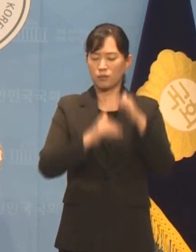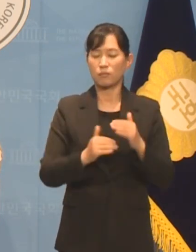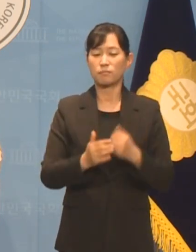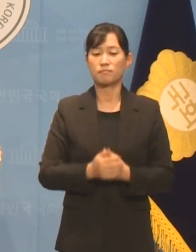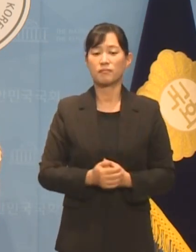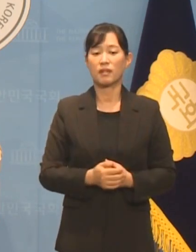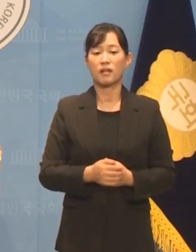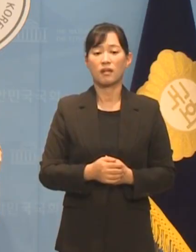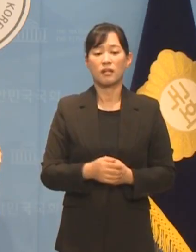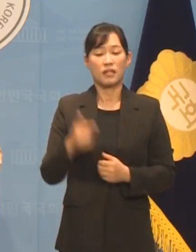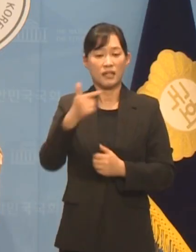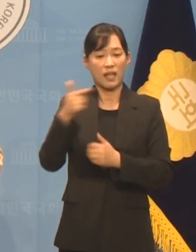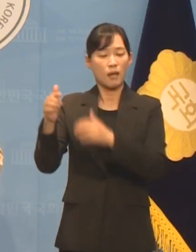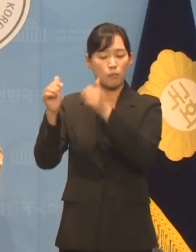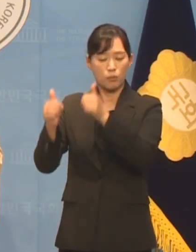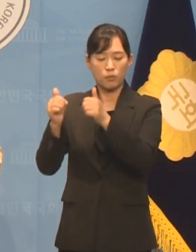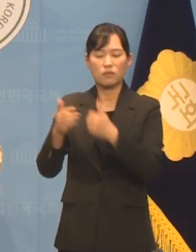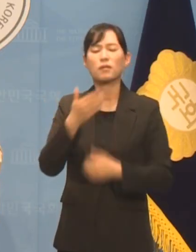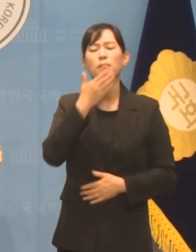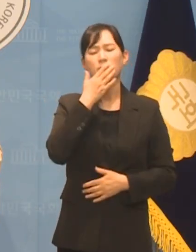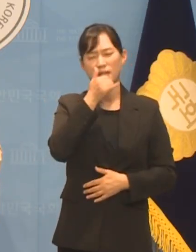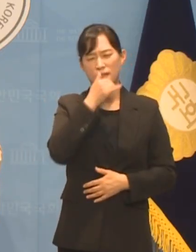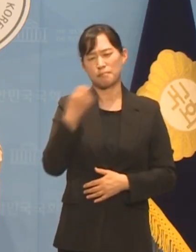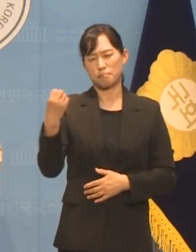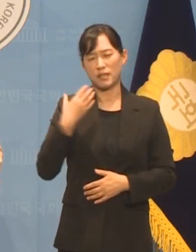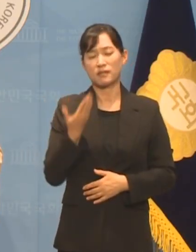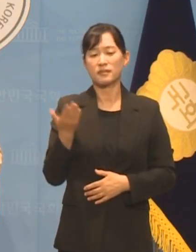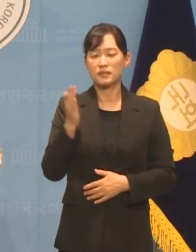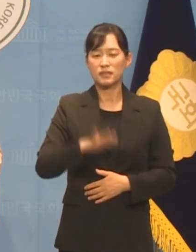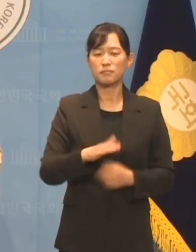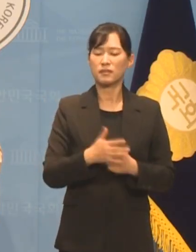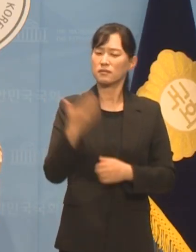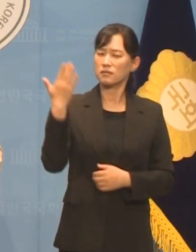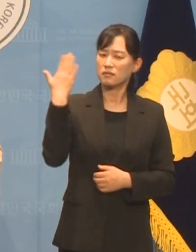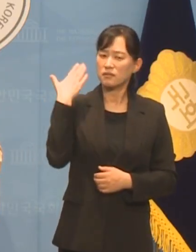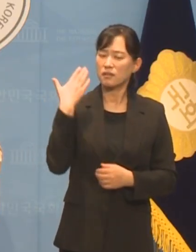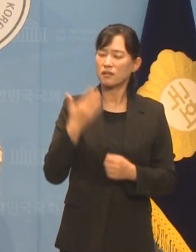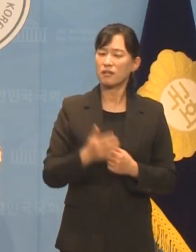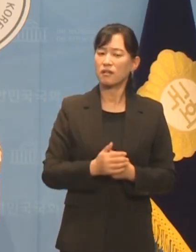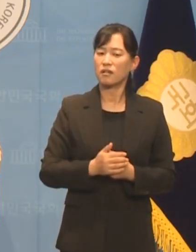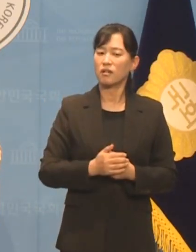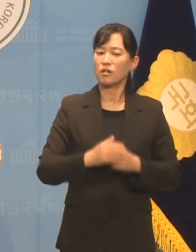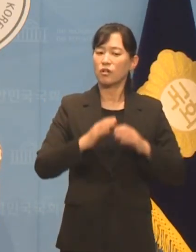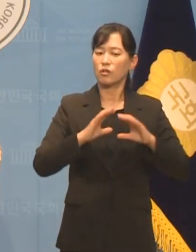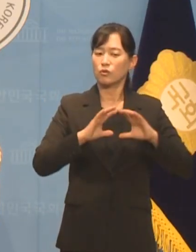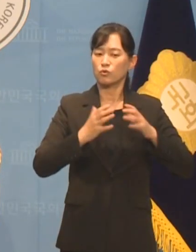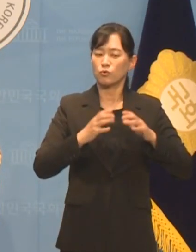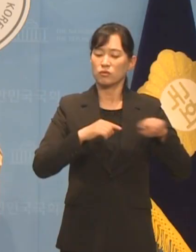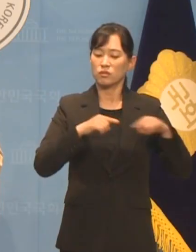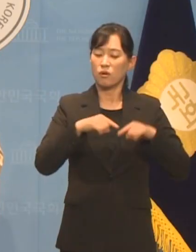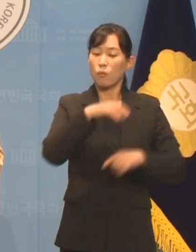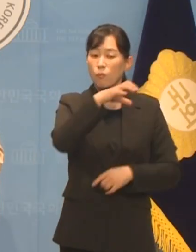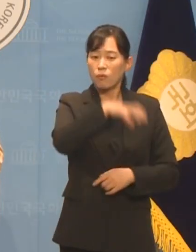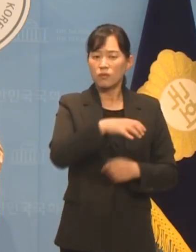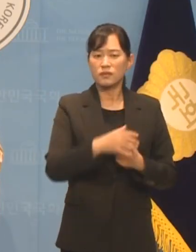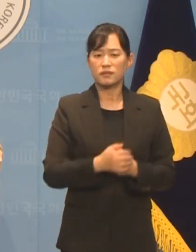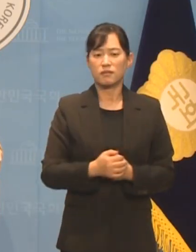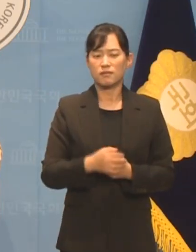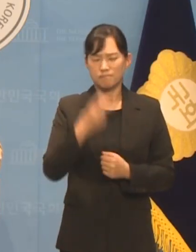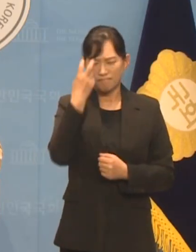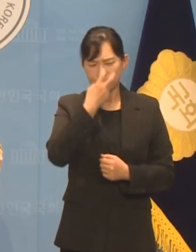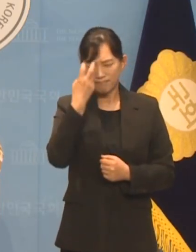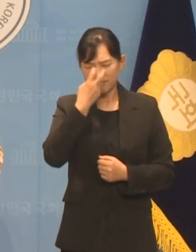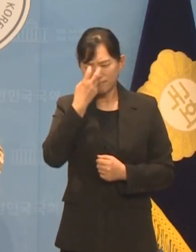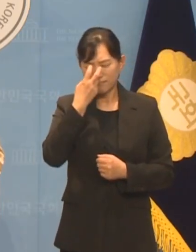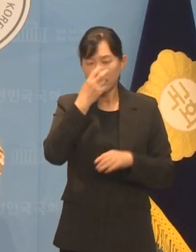물론 대법원에서 가능하다라고 했지만은 지난번 우리 국정원에서 보안 점검을